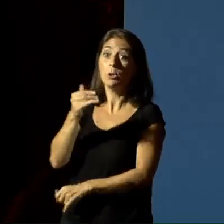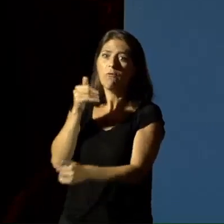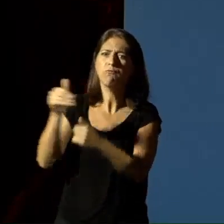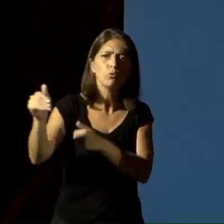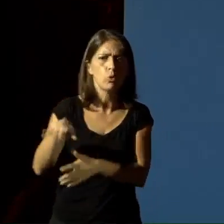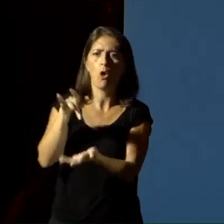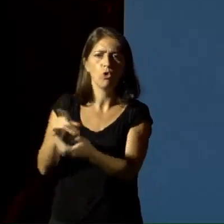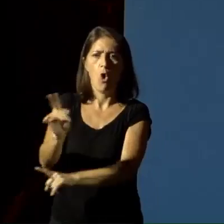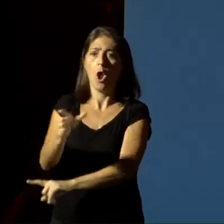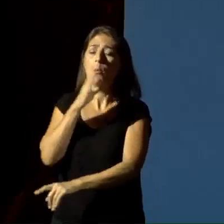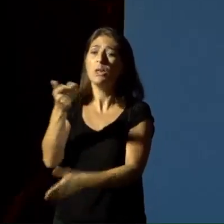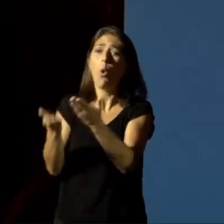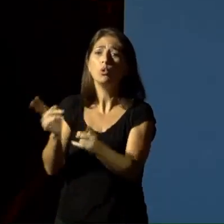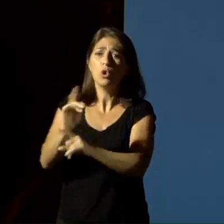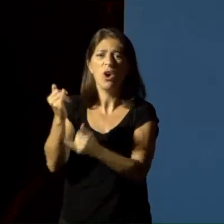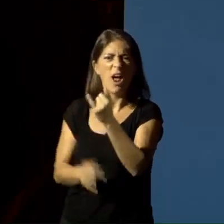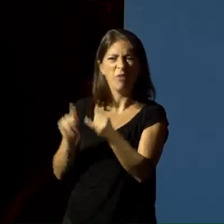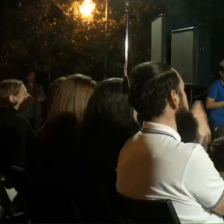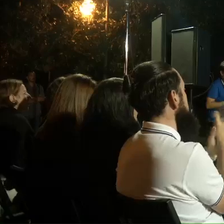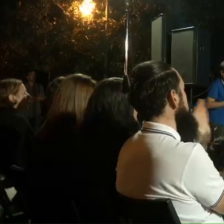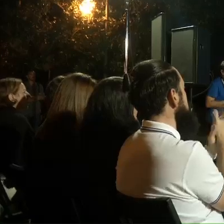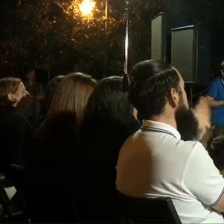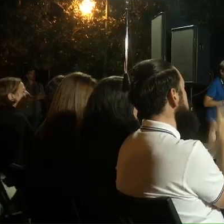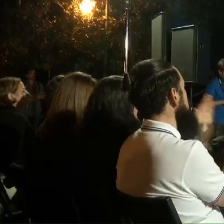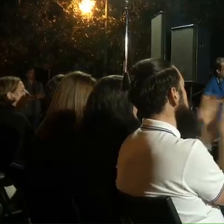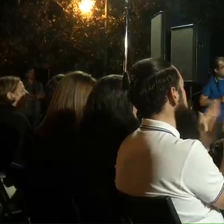pasar, porque non é xusto que venzan sempre os malos.